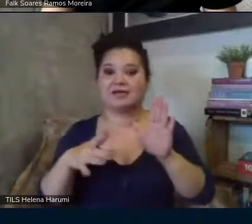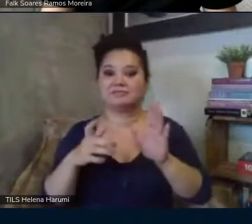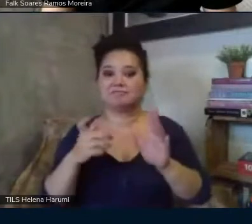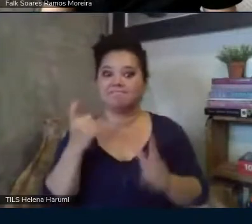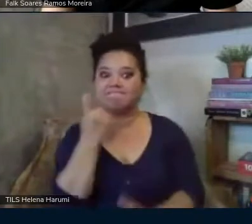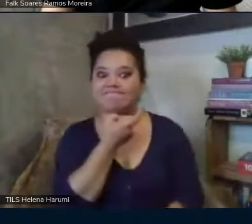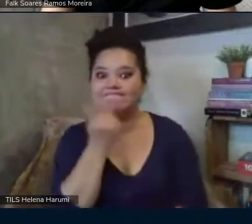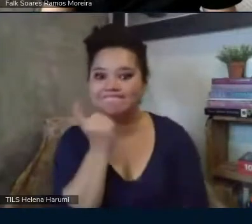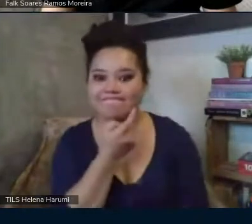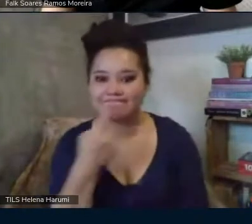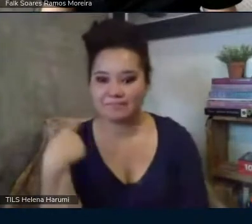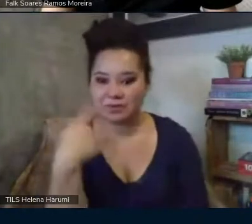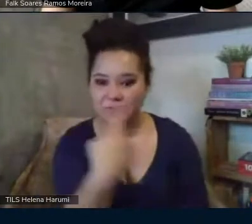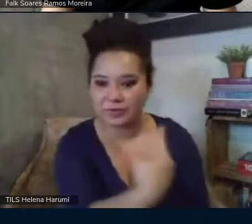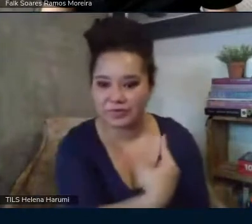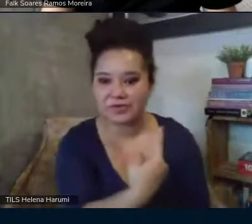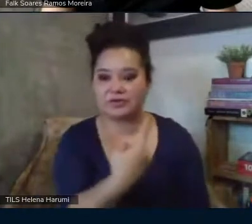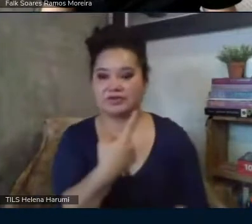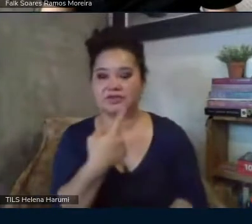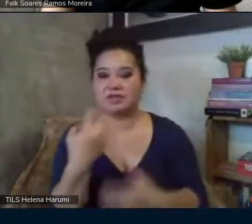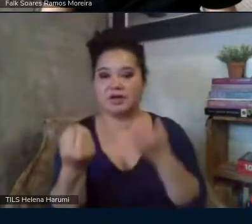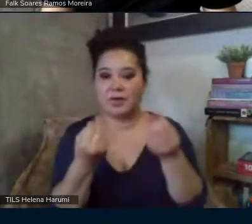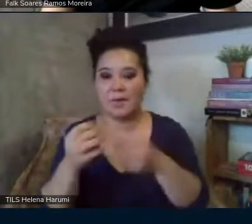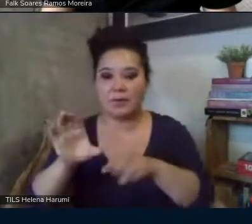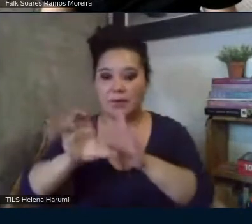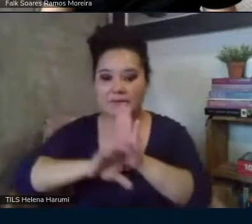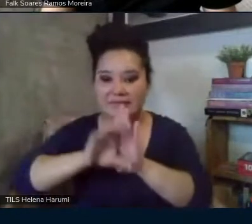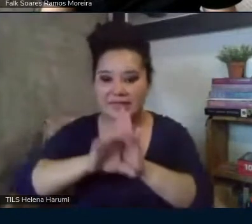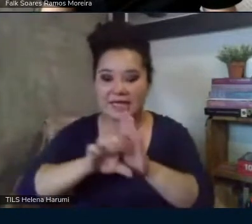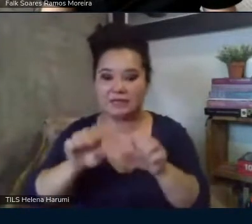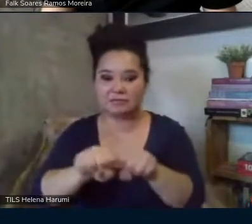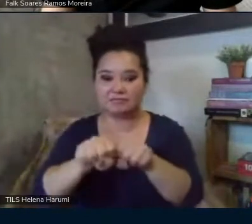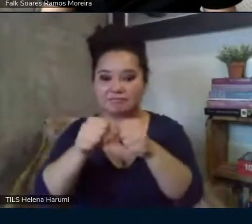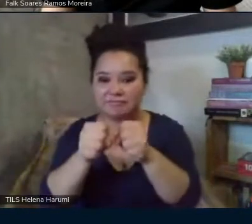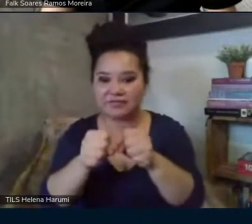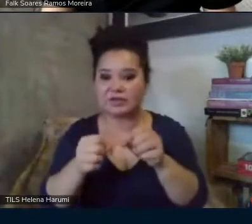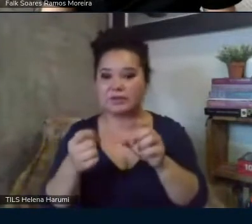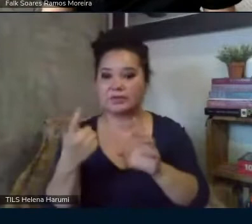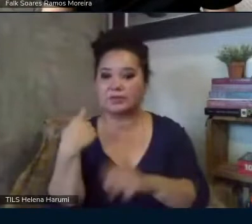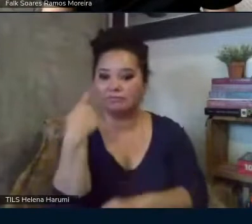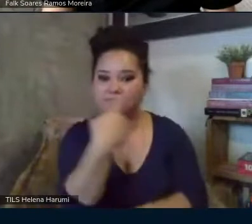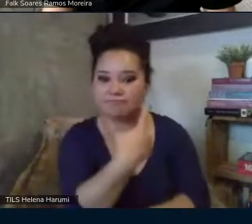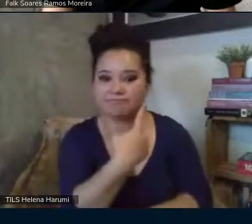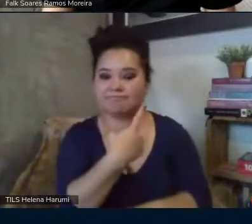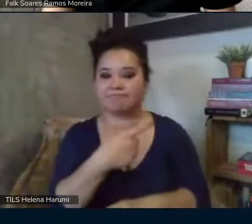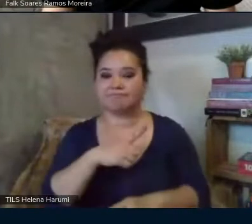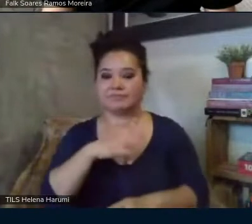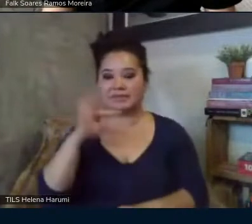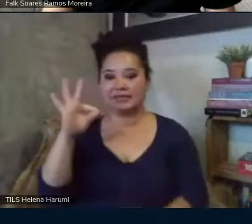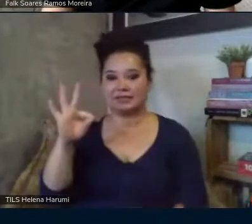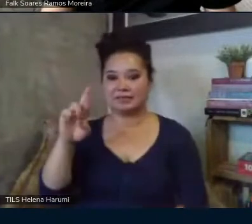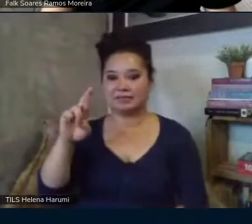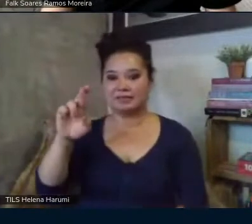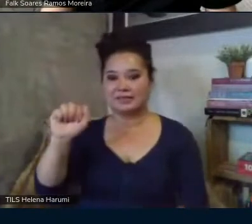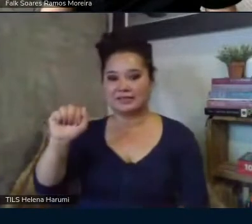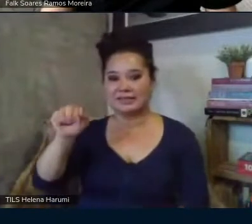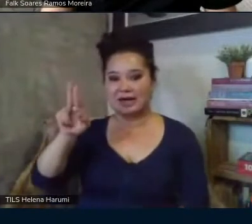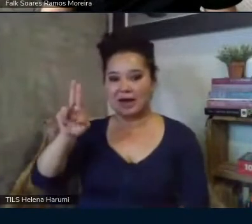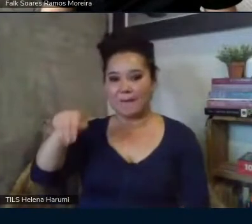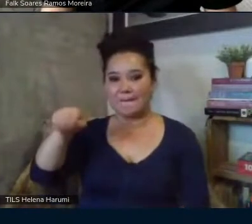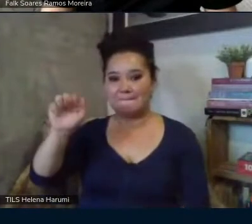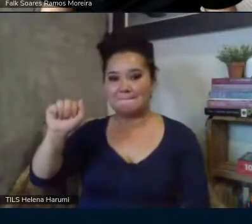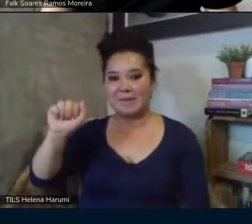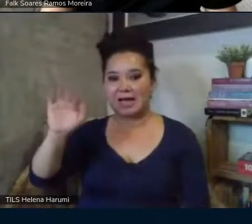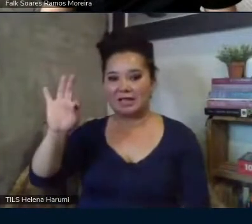que é, enfim, os problemas que a traumatologia, e o que